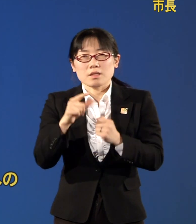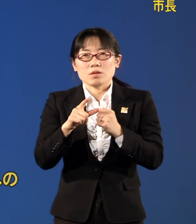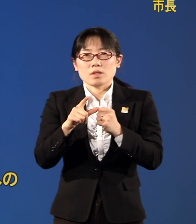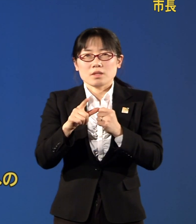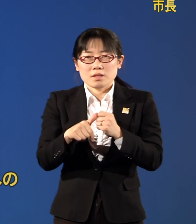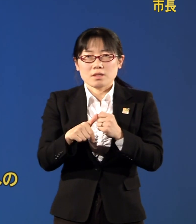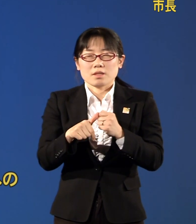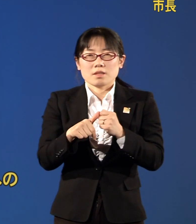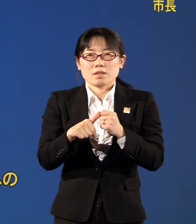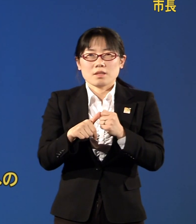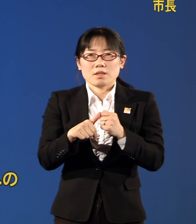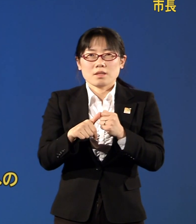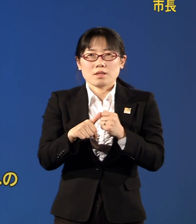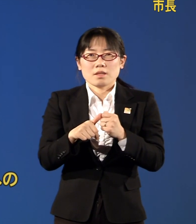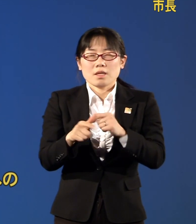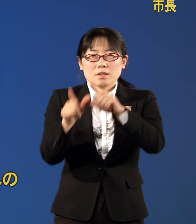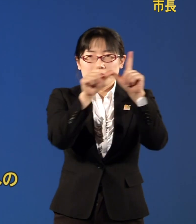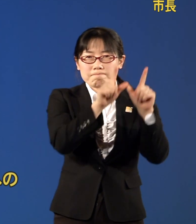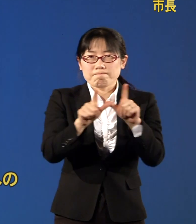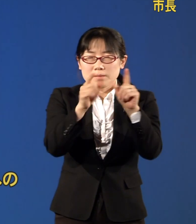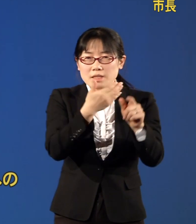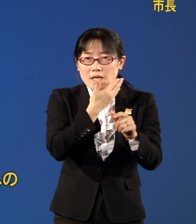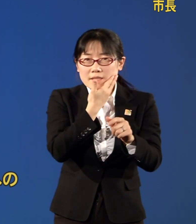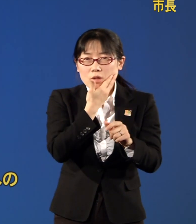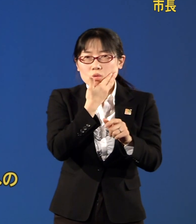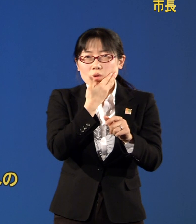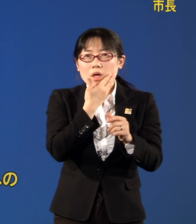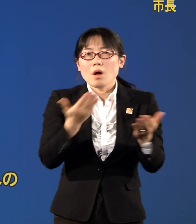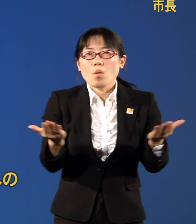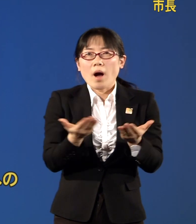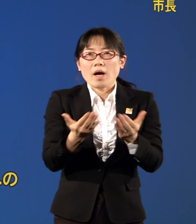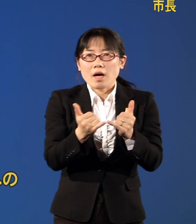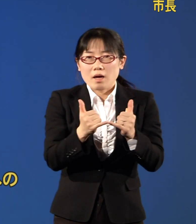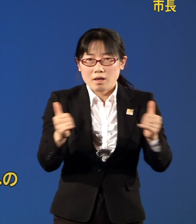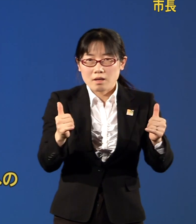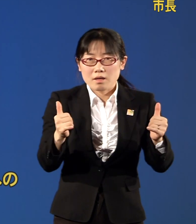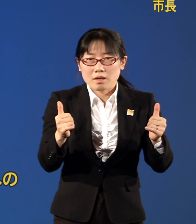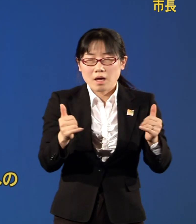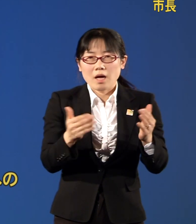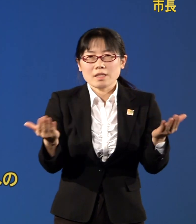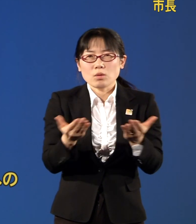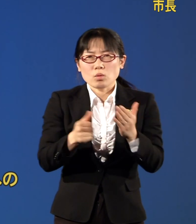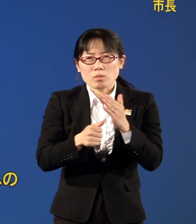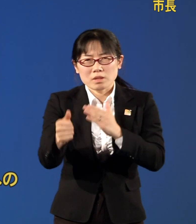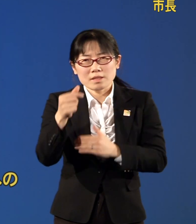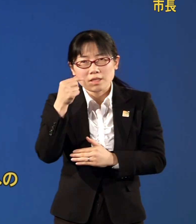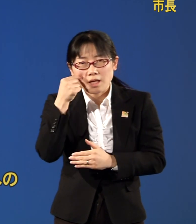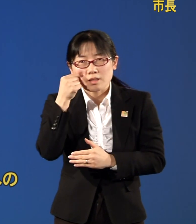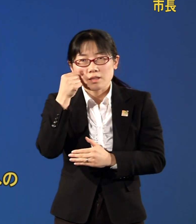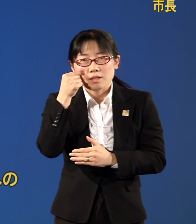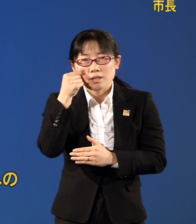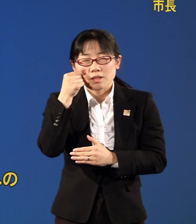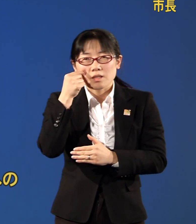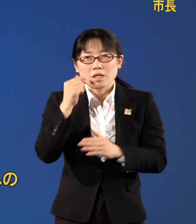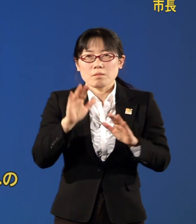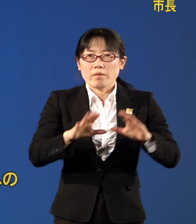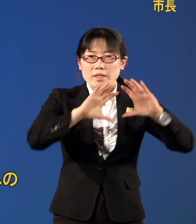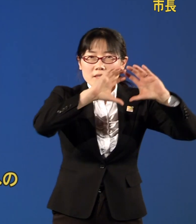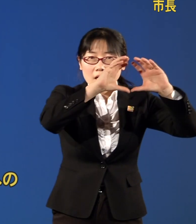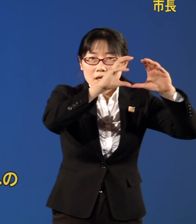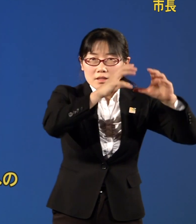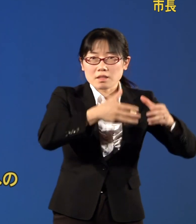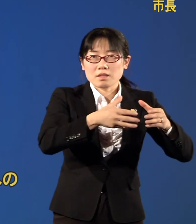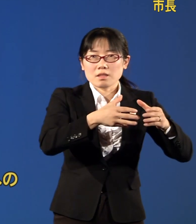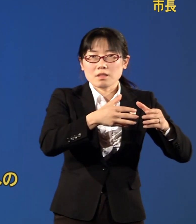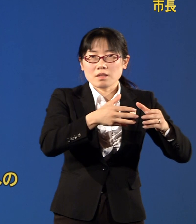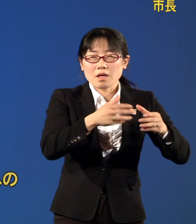のエッセンシャルワーカーの方が出勤できない可能性という、まあ、これは世界的にも、まあ、